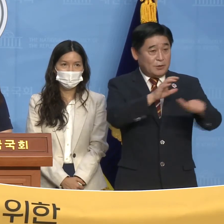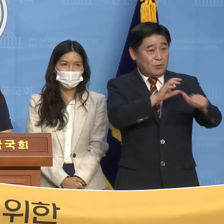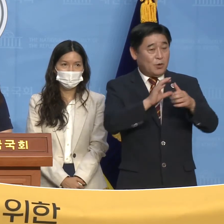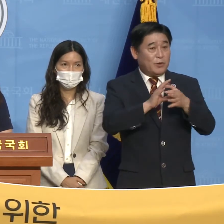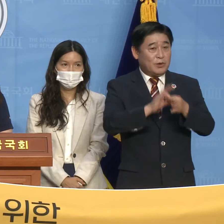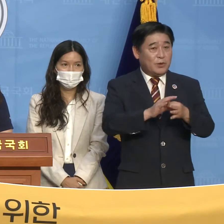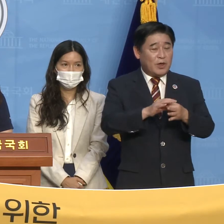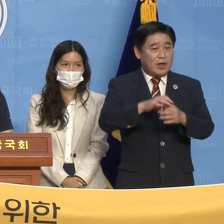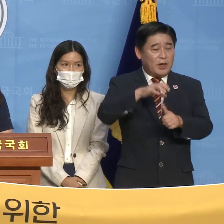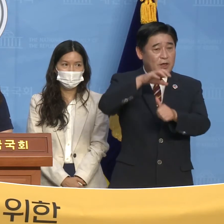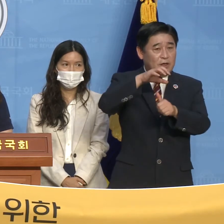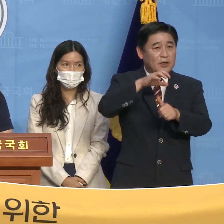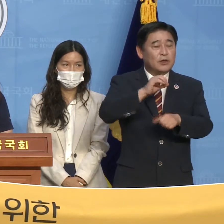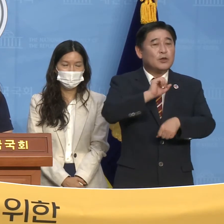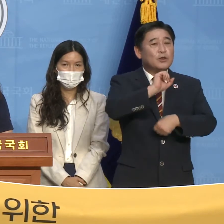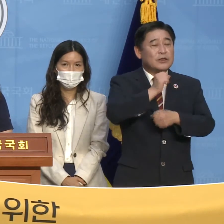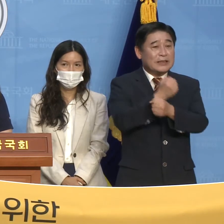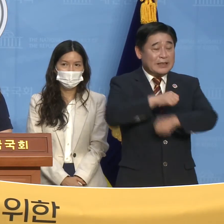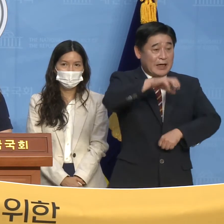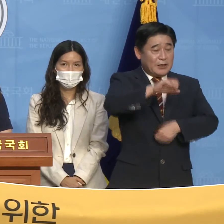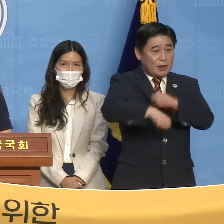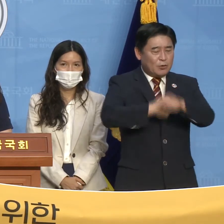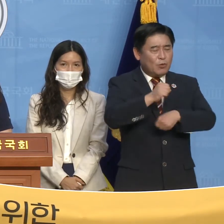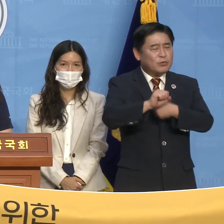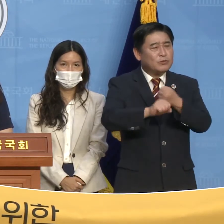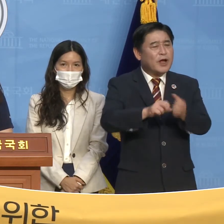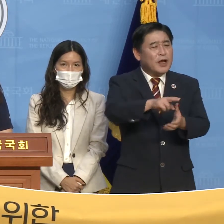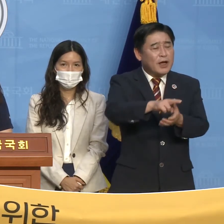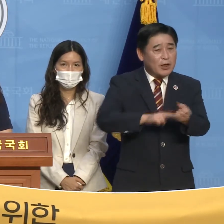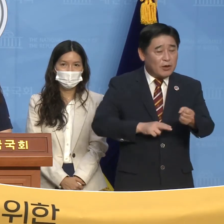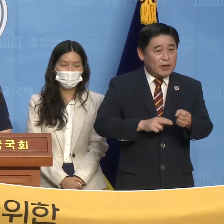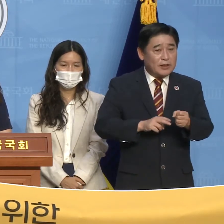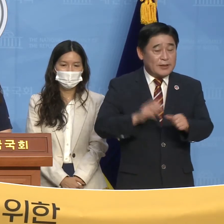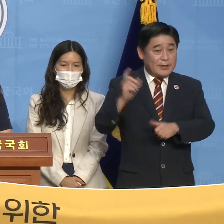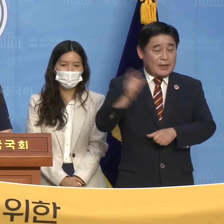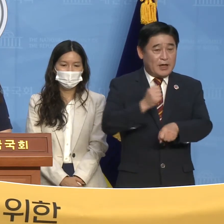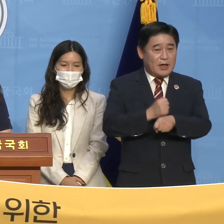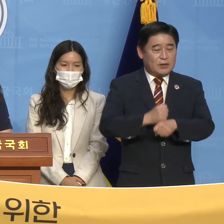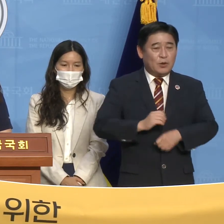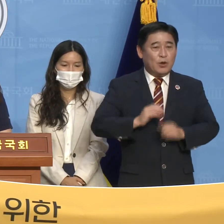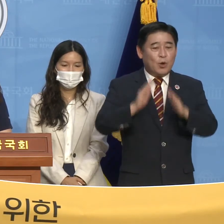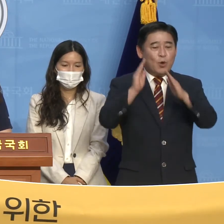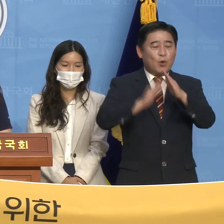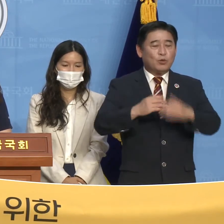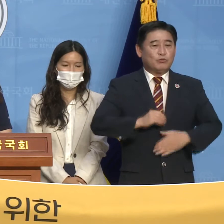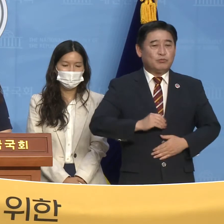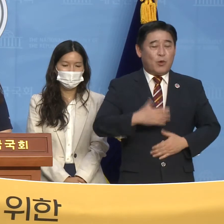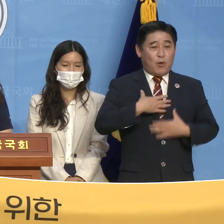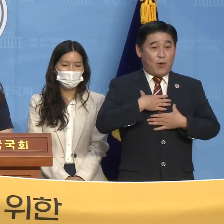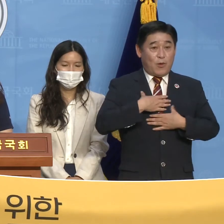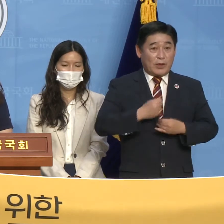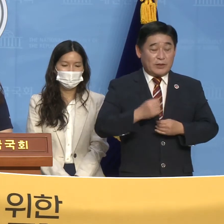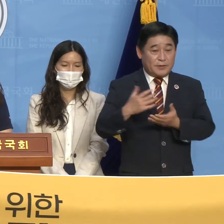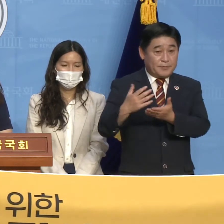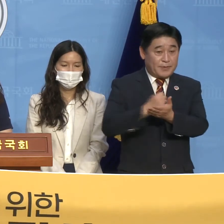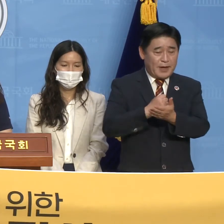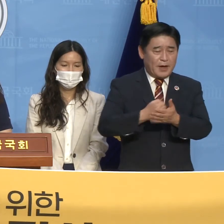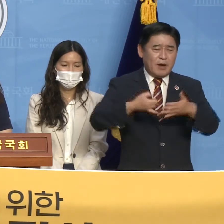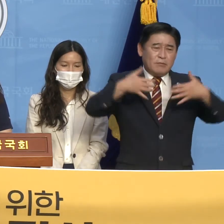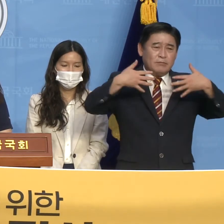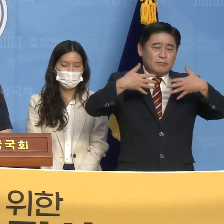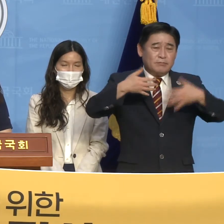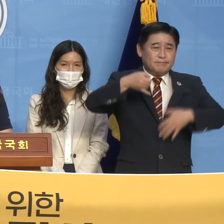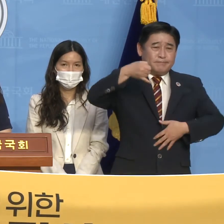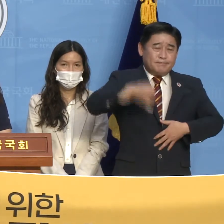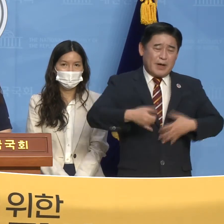도입으로 통제되지 않는 야생동물 거래를 강화해 공중보건과 안전을 확보하도록 했다. 열악한